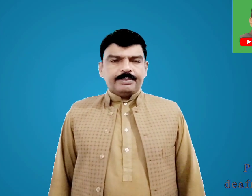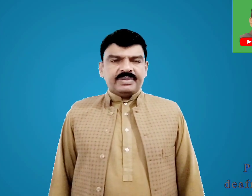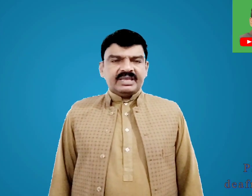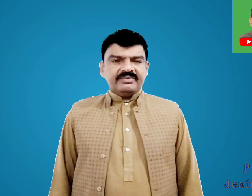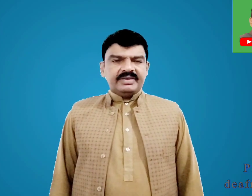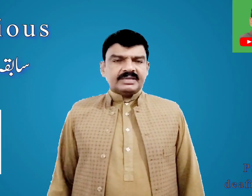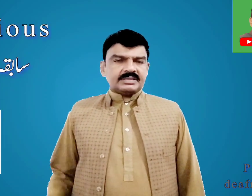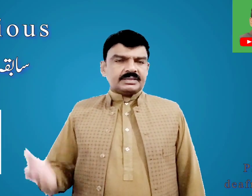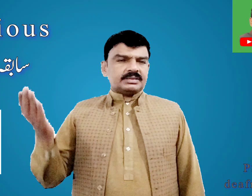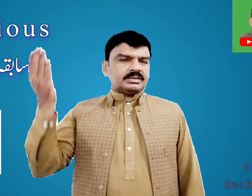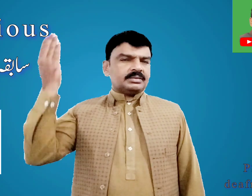प्रीवियस